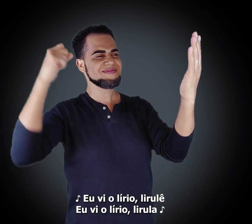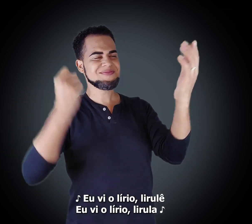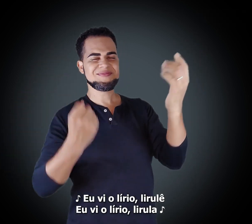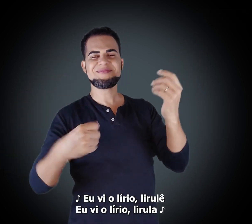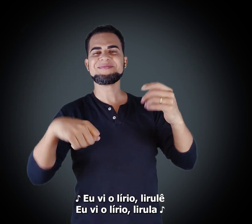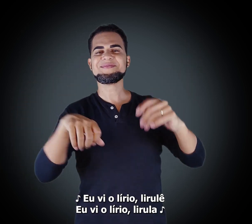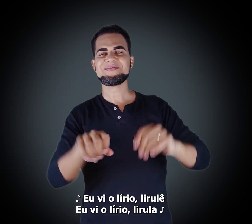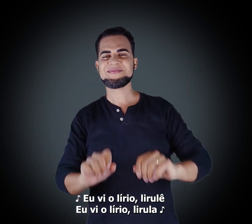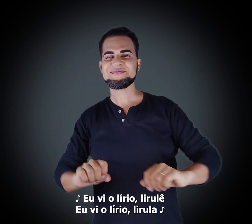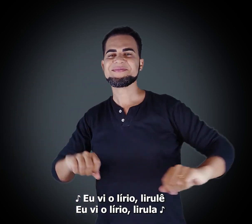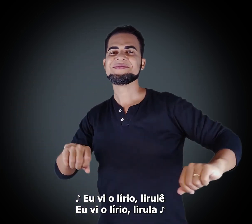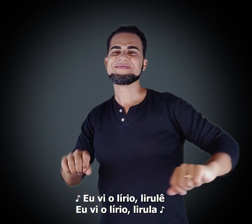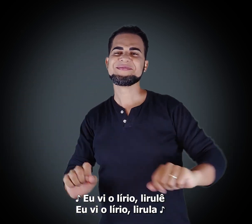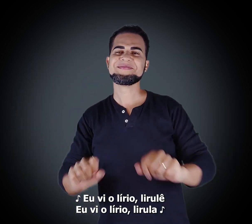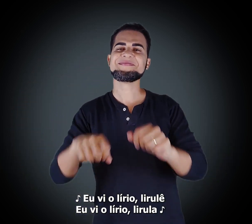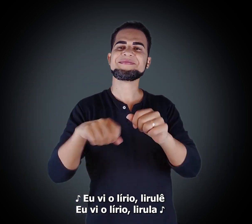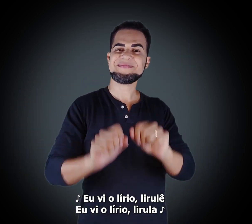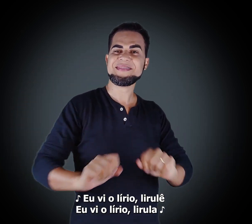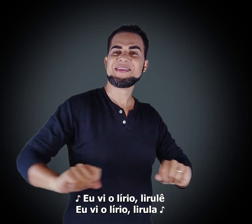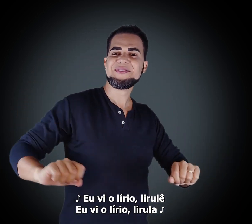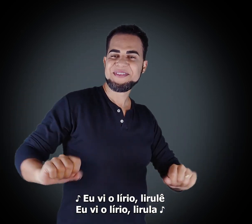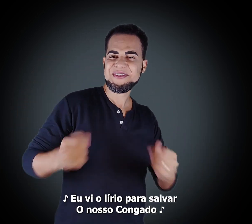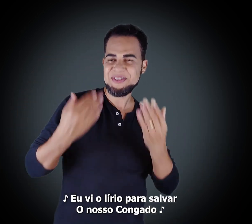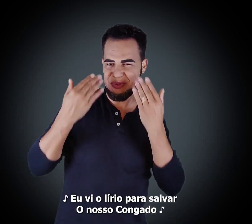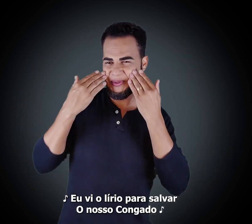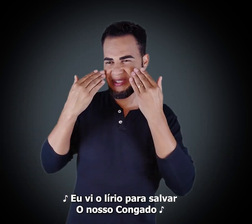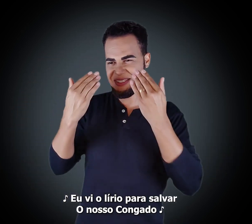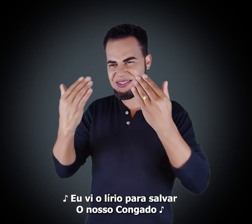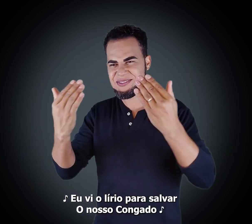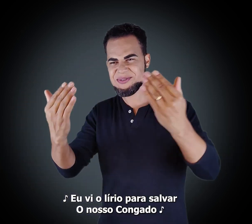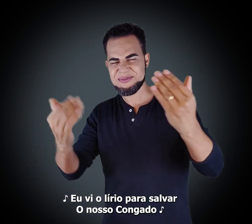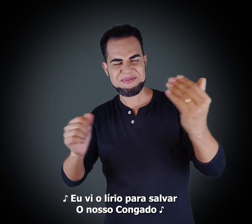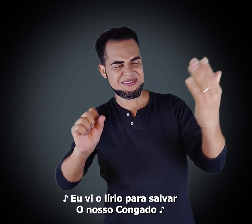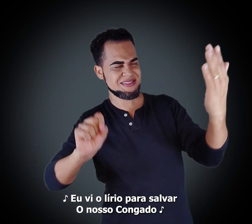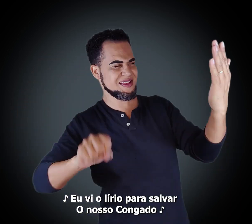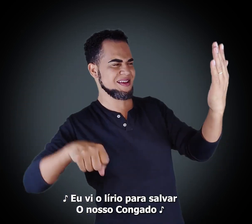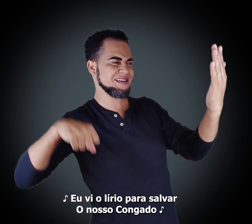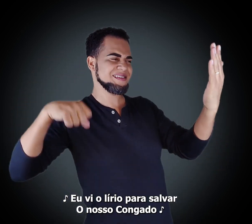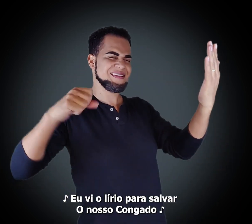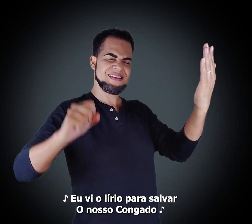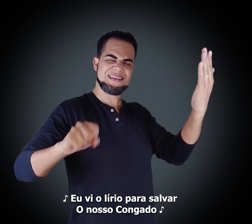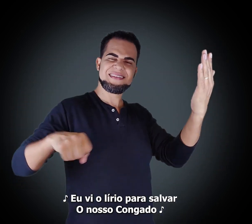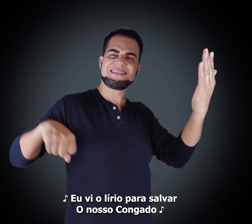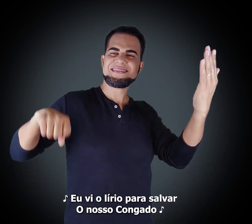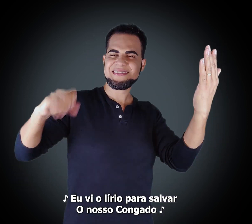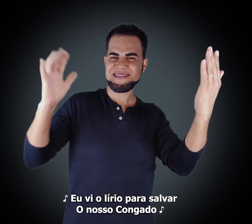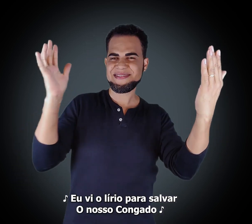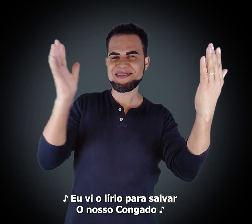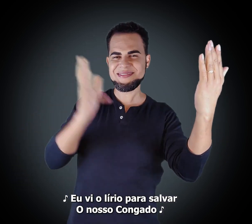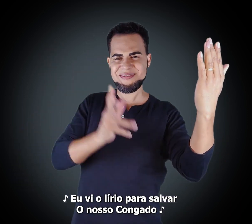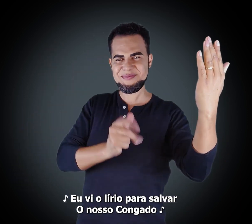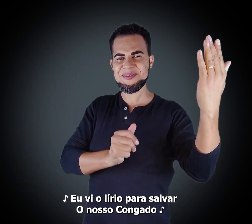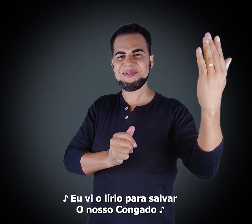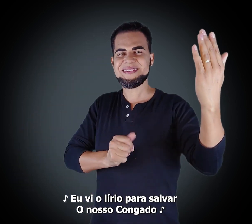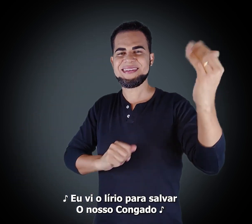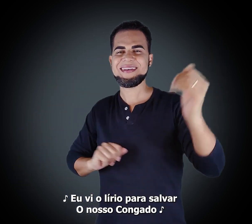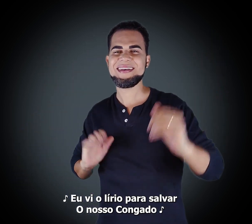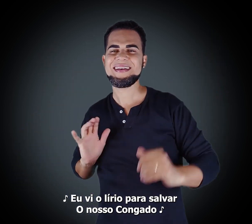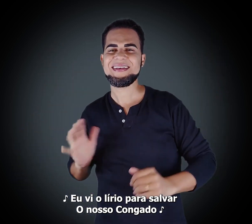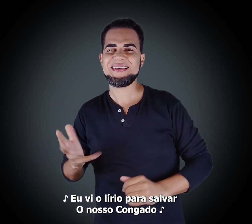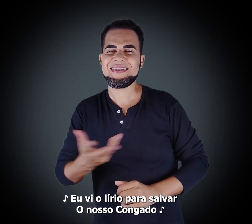liru, eu vi o liru, liru, eu vi o liru para salvar o